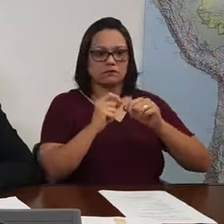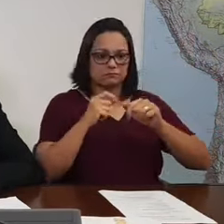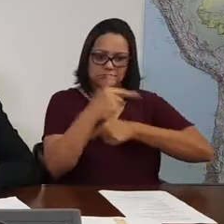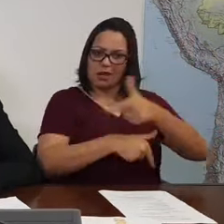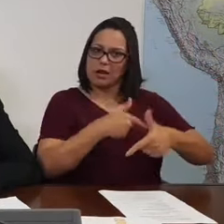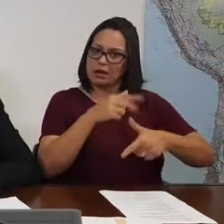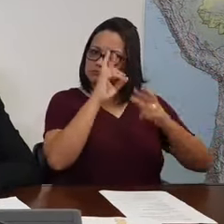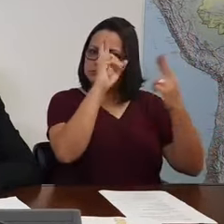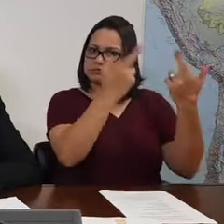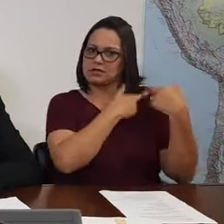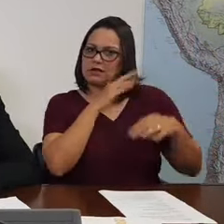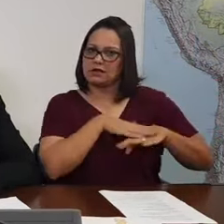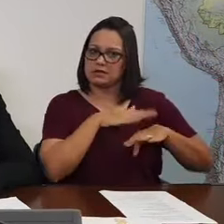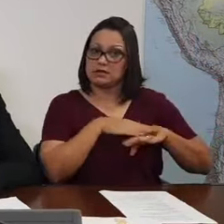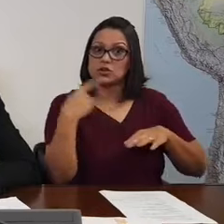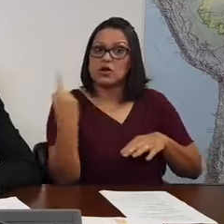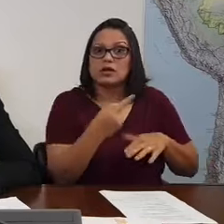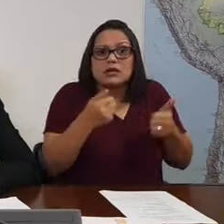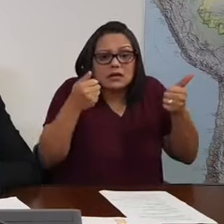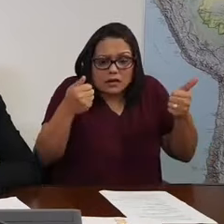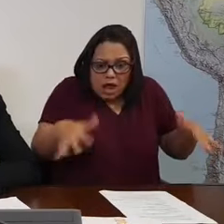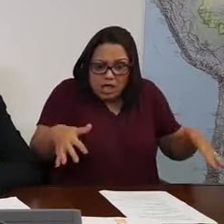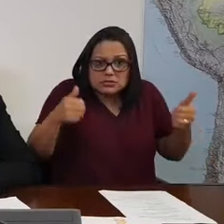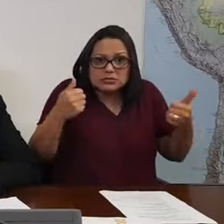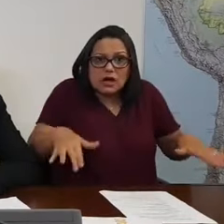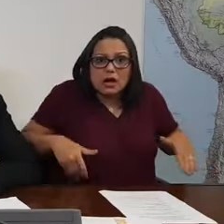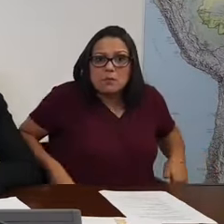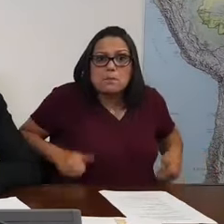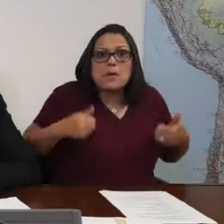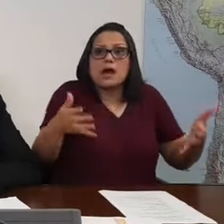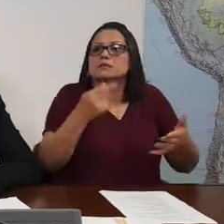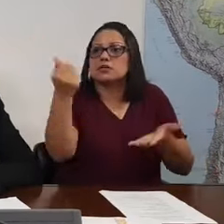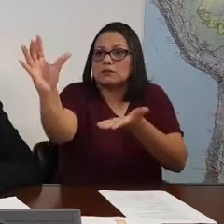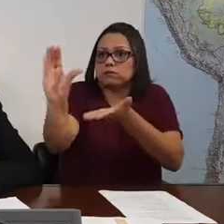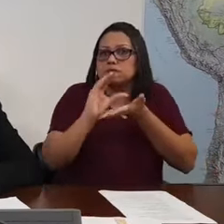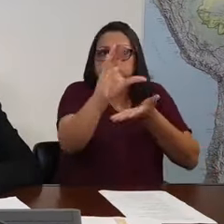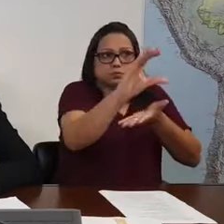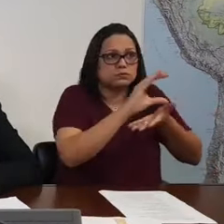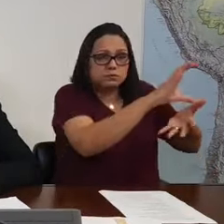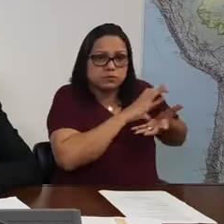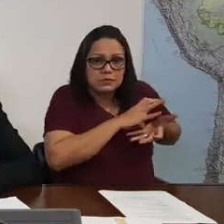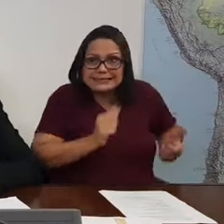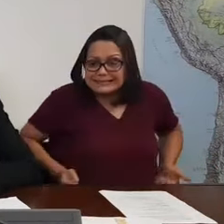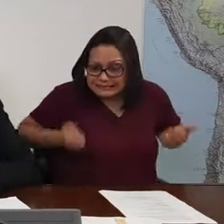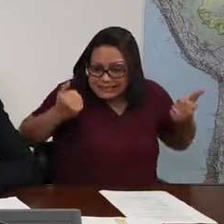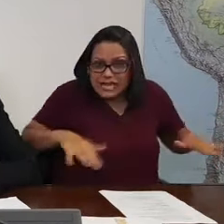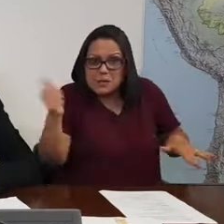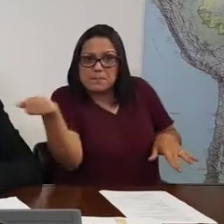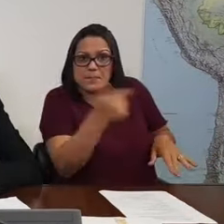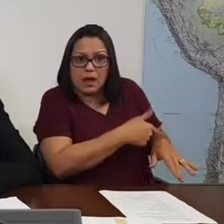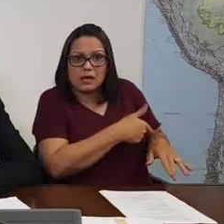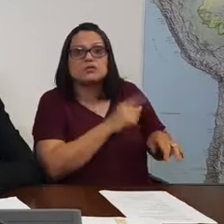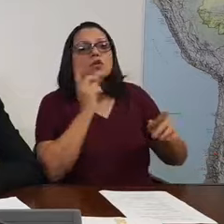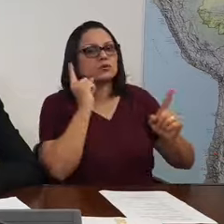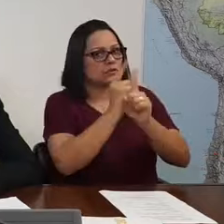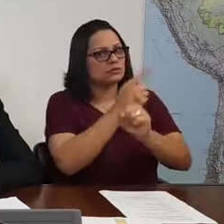casa. Nós estamos gastando muito mais do que arrecadamos. Tive agora com o governador do Amazonas, tomou medidas